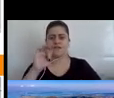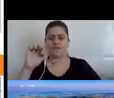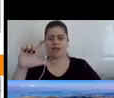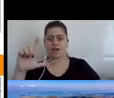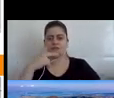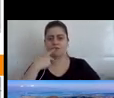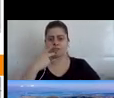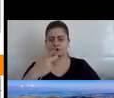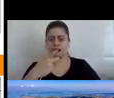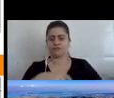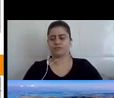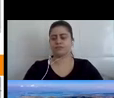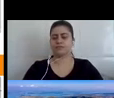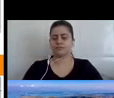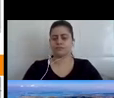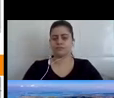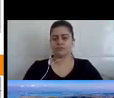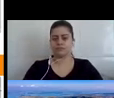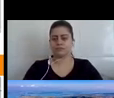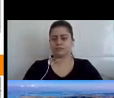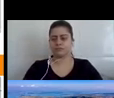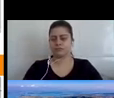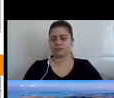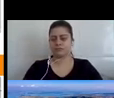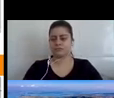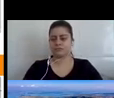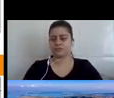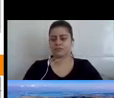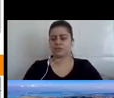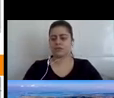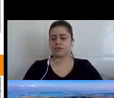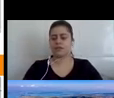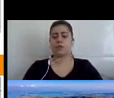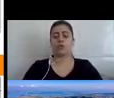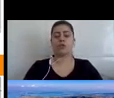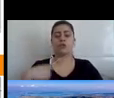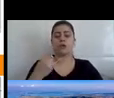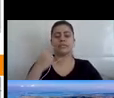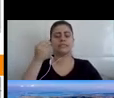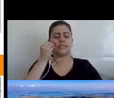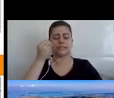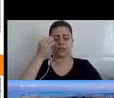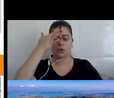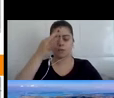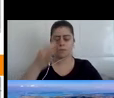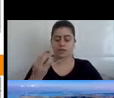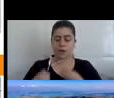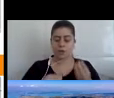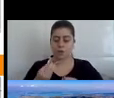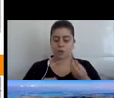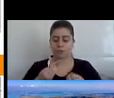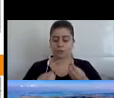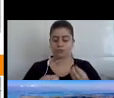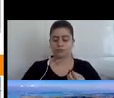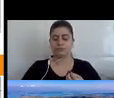E aí, o que a gente está tentando fazer? A gente está tentando compreender como que esse sistema alimentar está constituído no Distrito Federal, ou